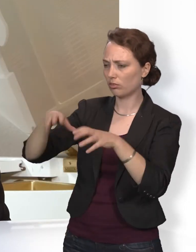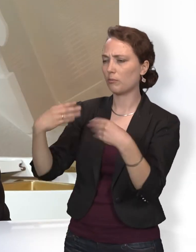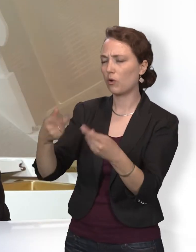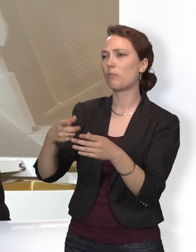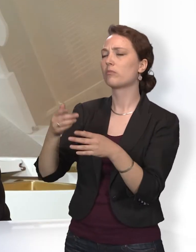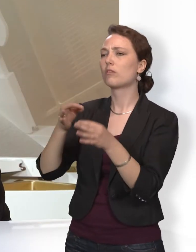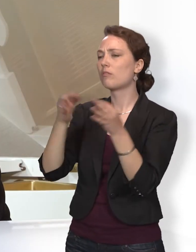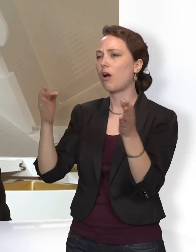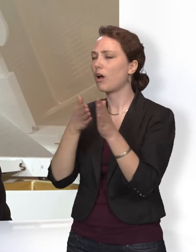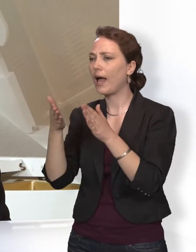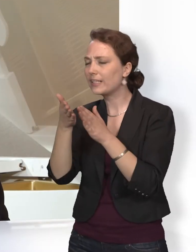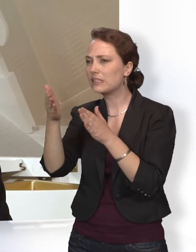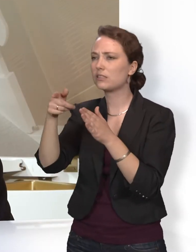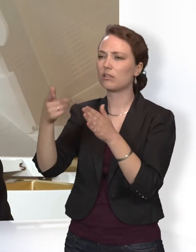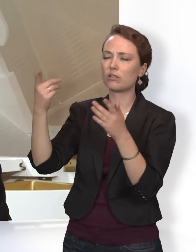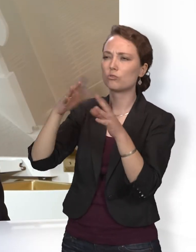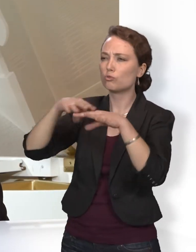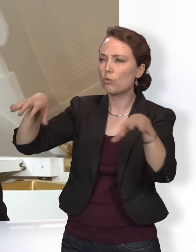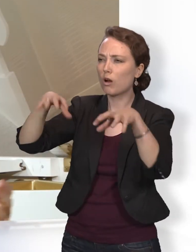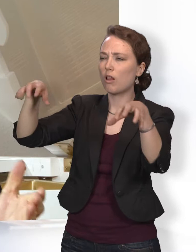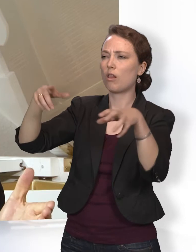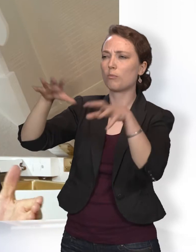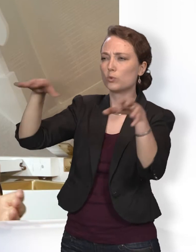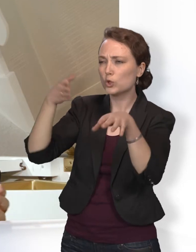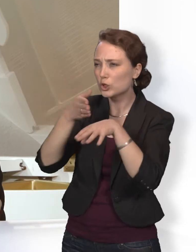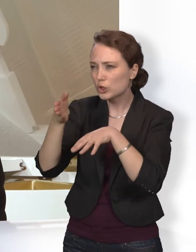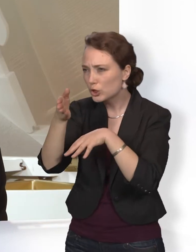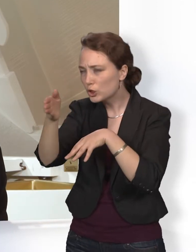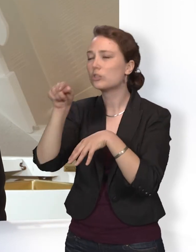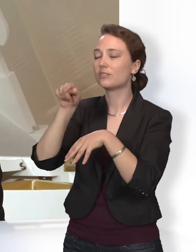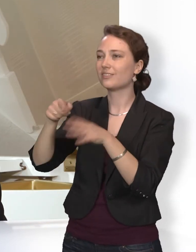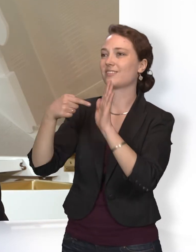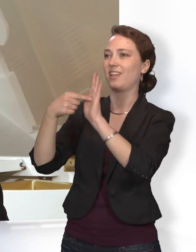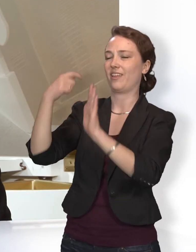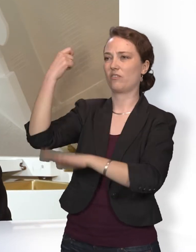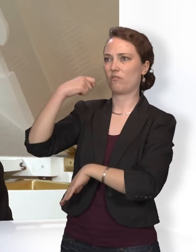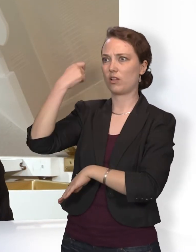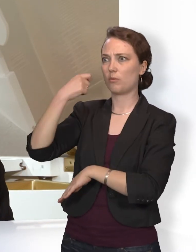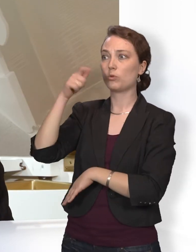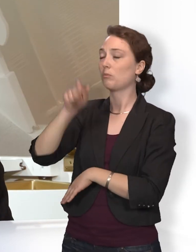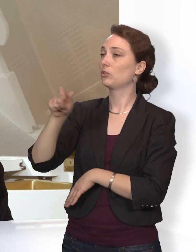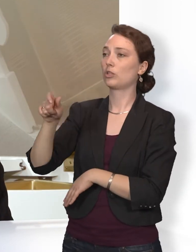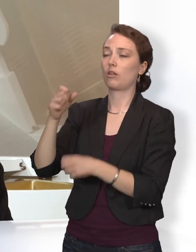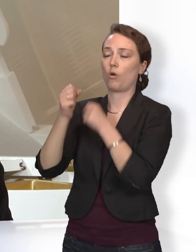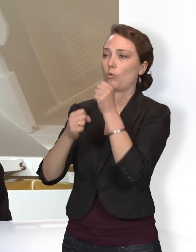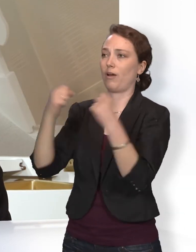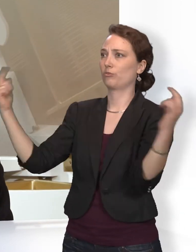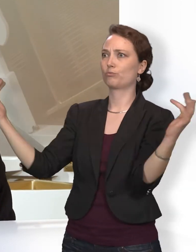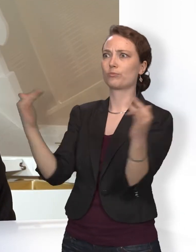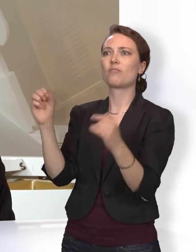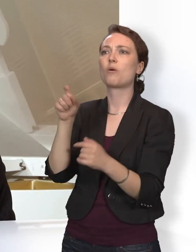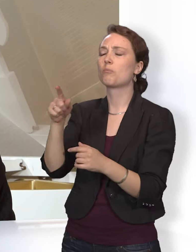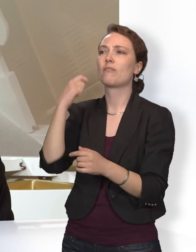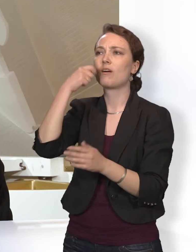den Busch. Normalerweise kommen dann halt eben die Menschen dort von alleine zusammengelaufen, weil so viel